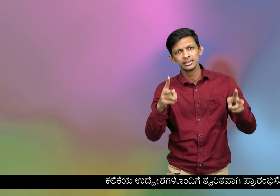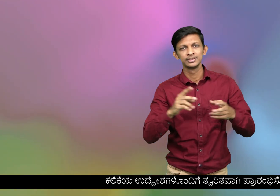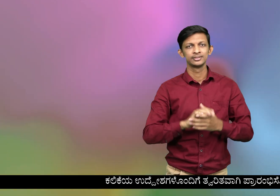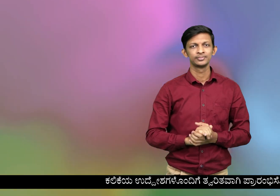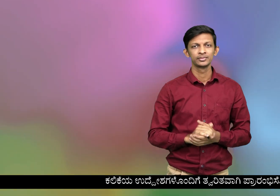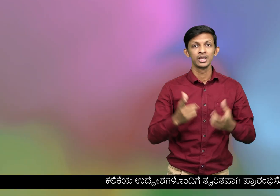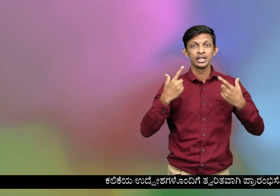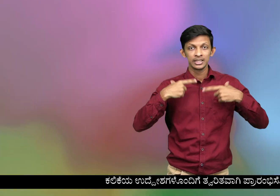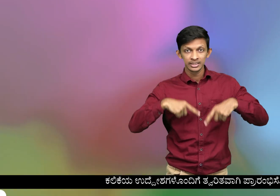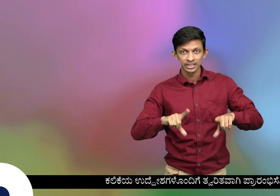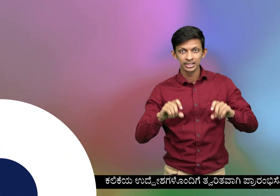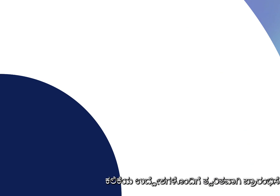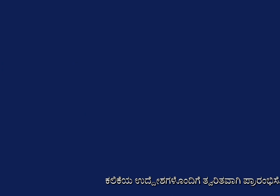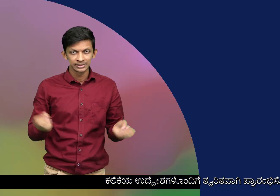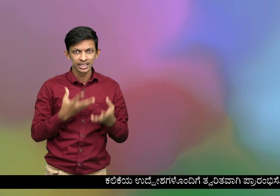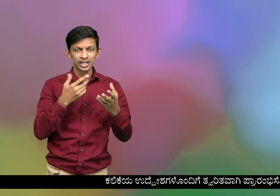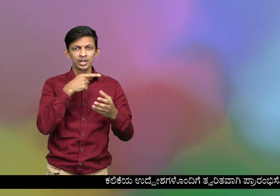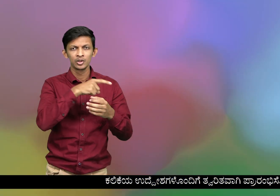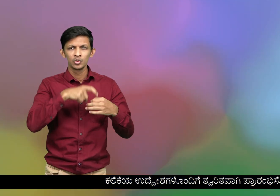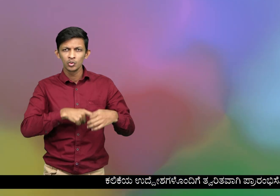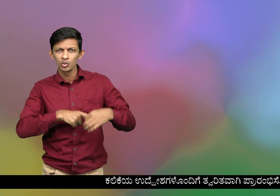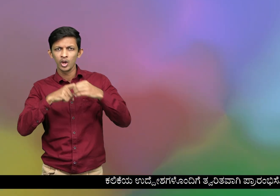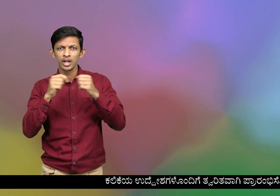ಕಲಿಕೆಯ ಉದ್ದೇಶಗಳೊಂದಿಗೆ ತ್ವರಿತವಾಗಿ ಪ್ರಾರಂಭಿಸೋಣ.